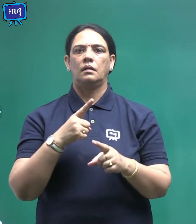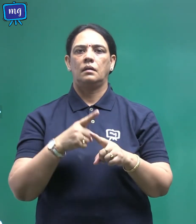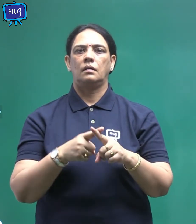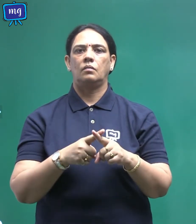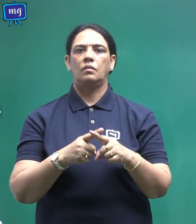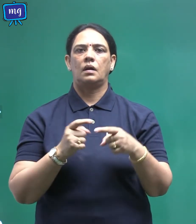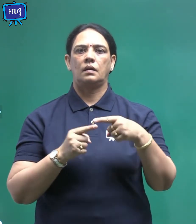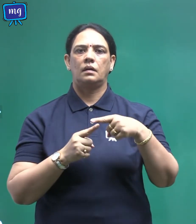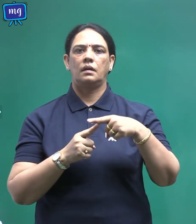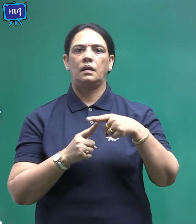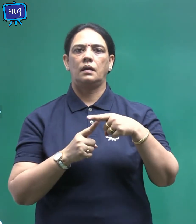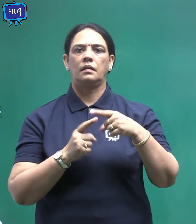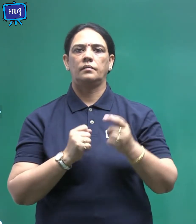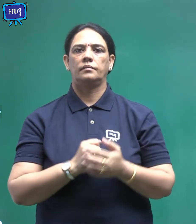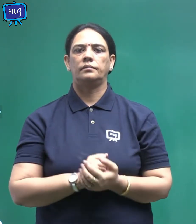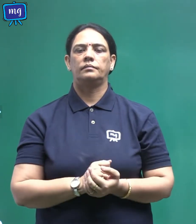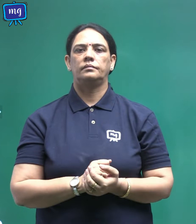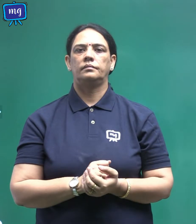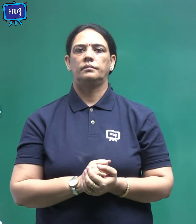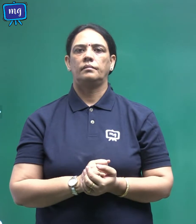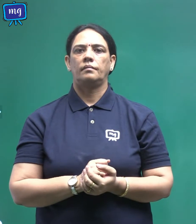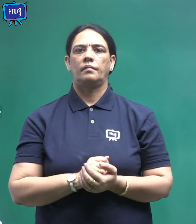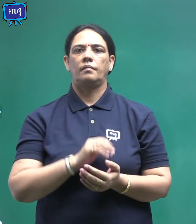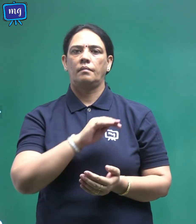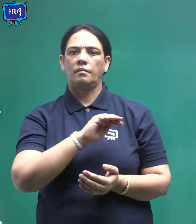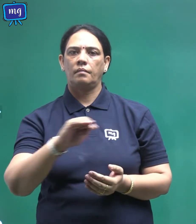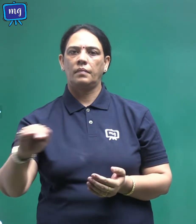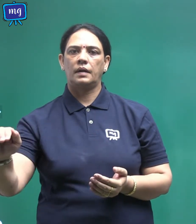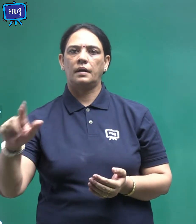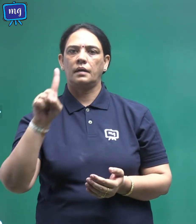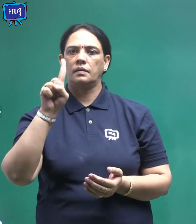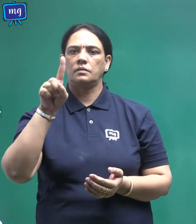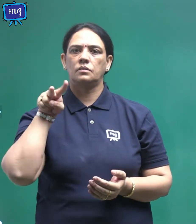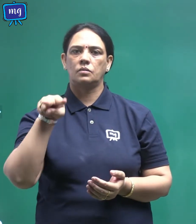गुणा समय बटे 100।